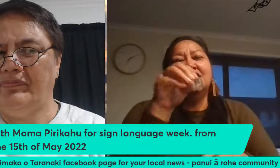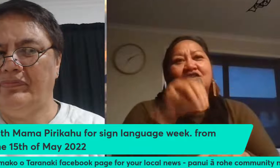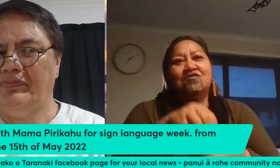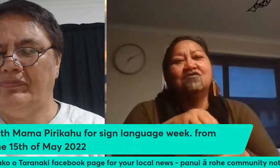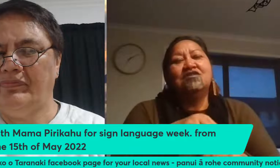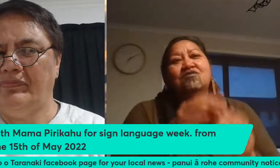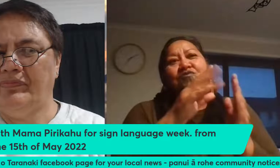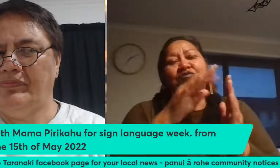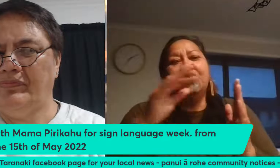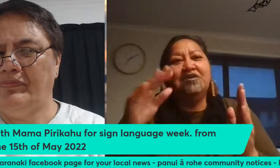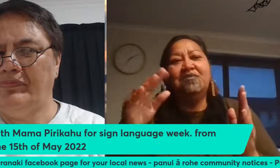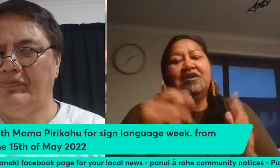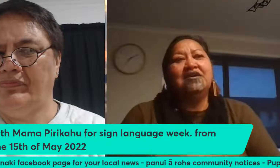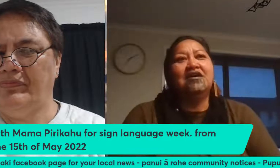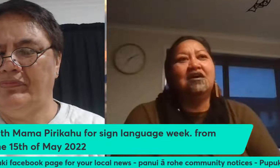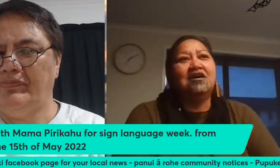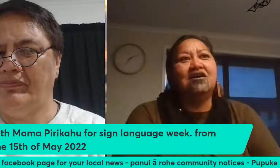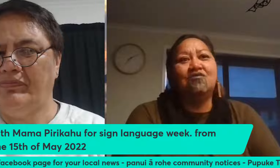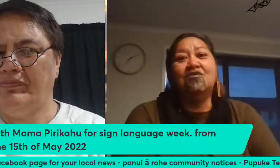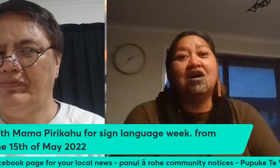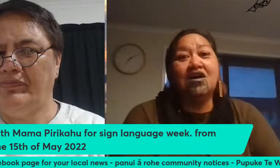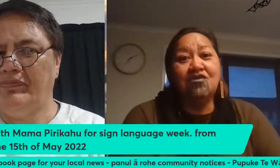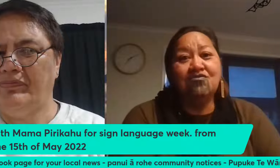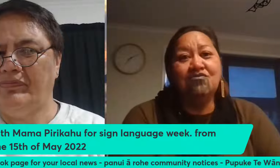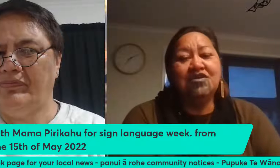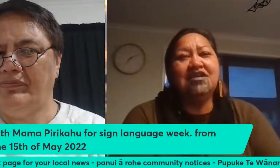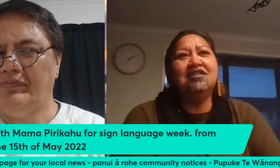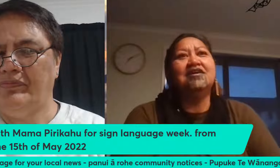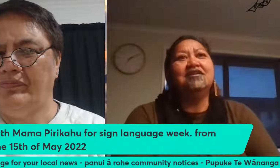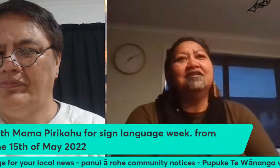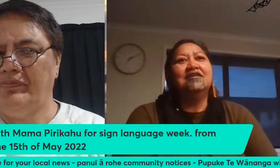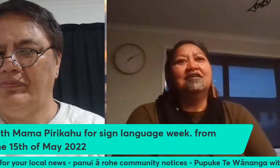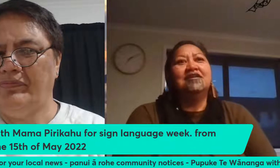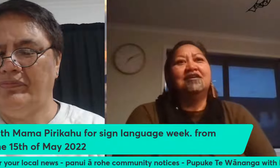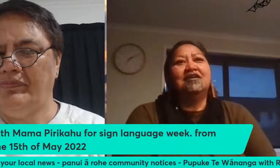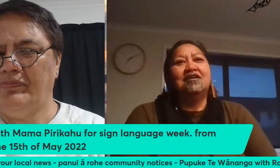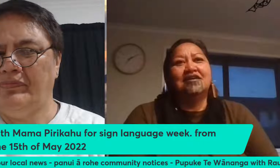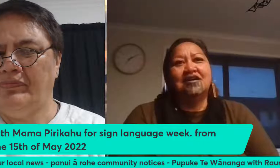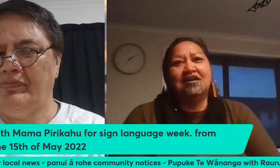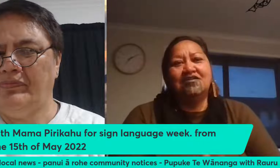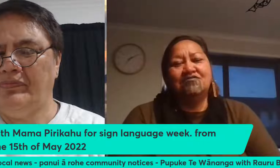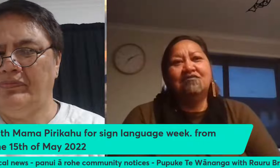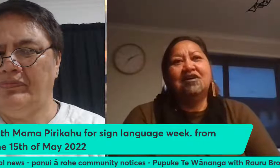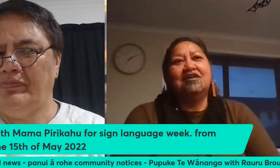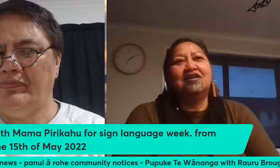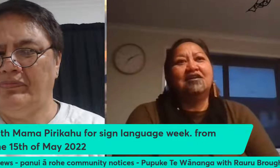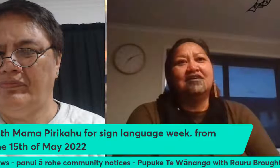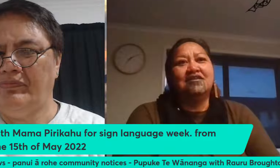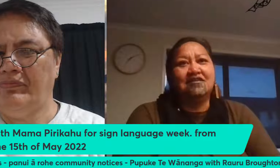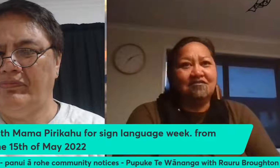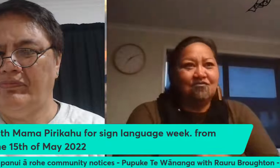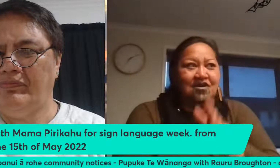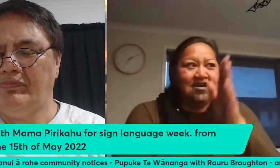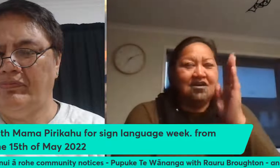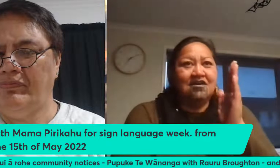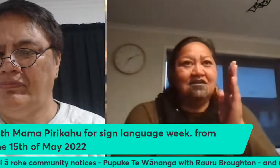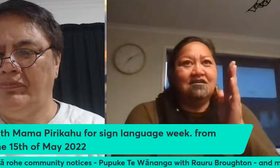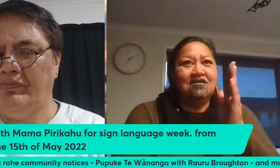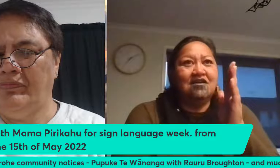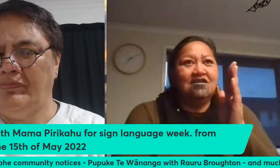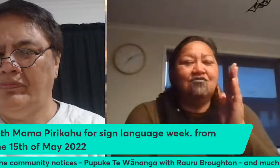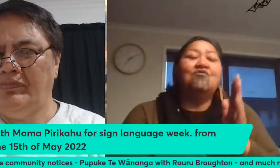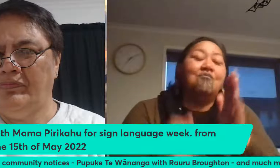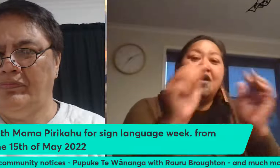nei ki roto I tōku iwi o ngā rauru ki tai. Ara ka rua